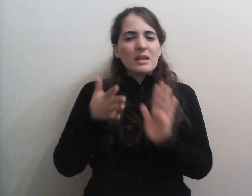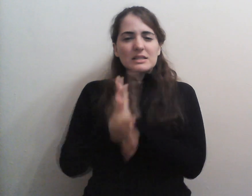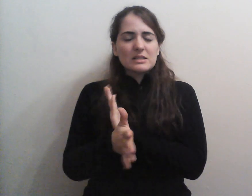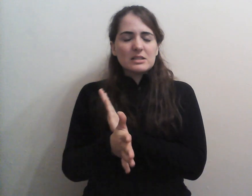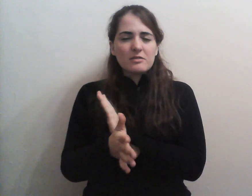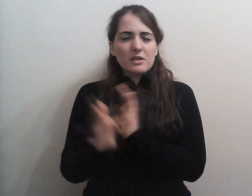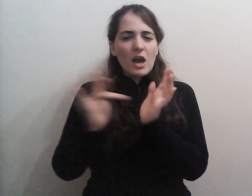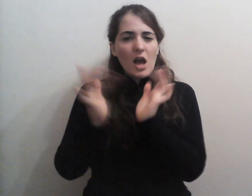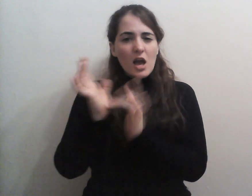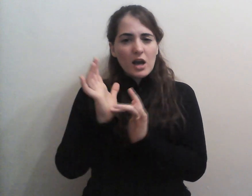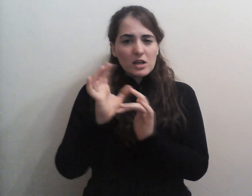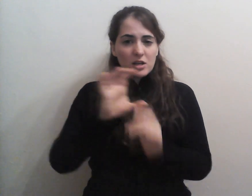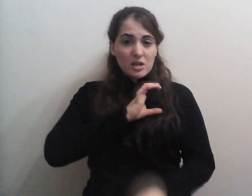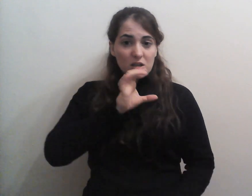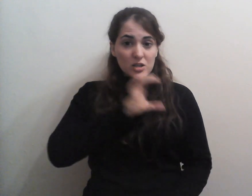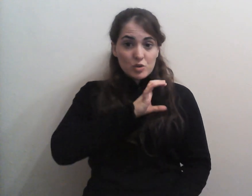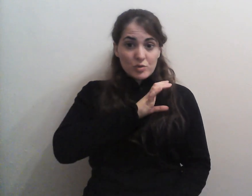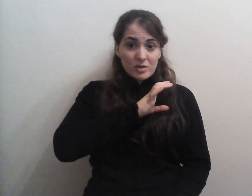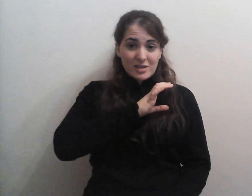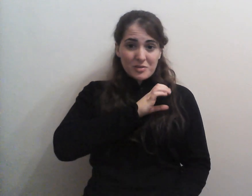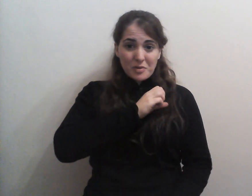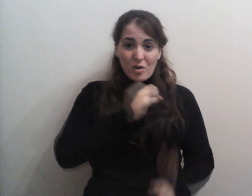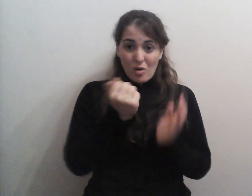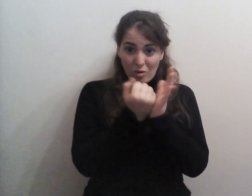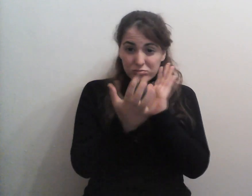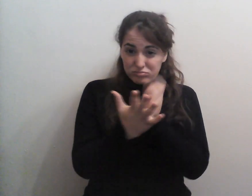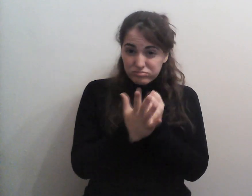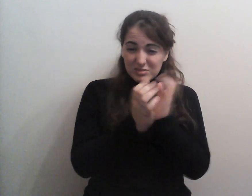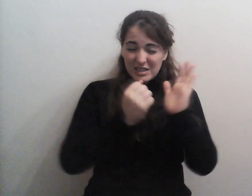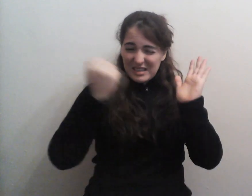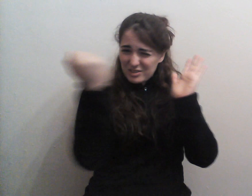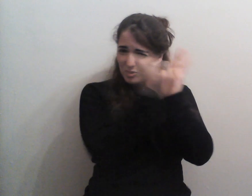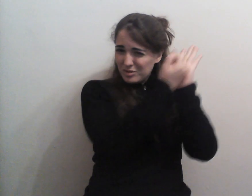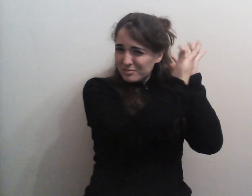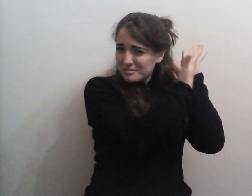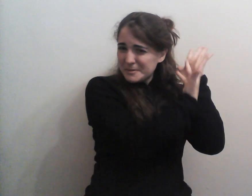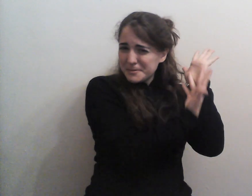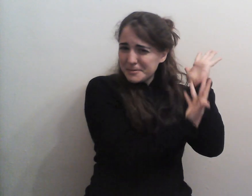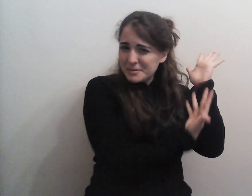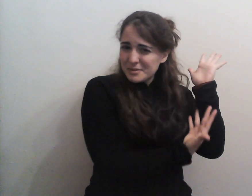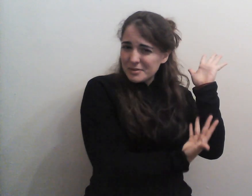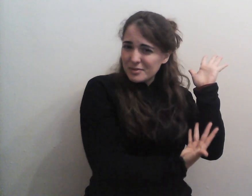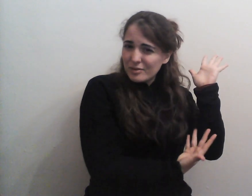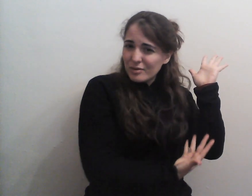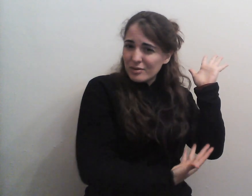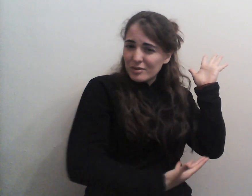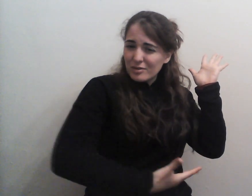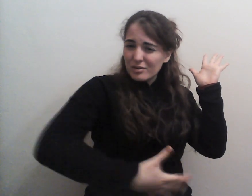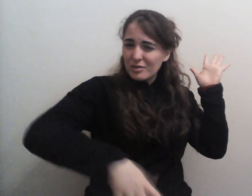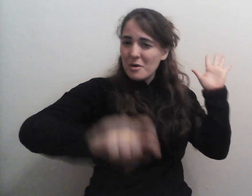solo momento que nuestra regeneración se deba a algo que hicimos nosotros. El nuevo nacimiento se da